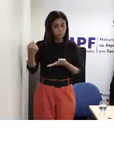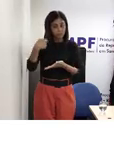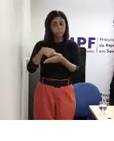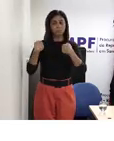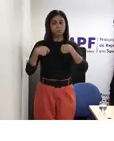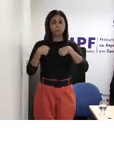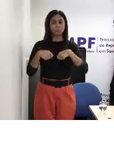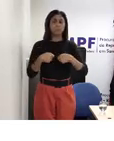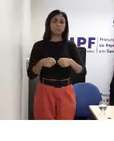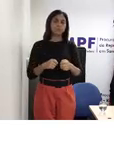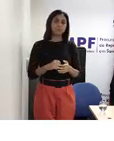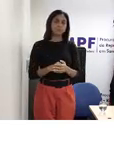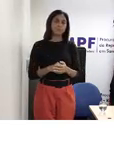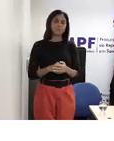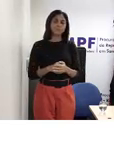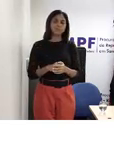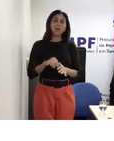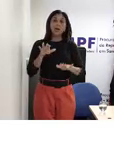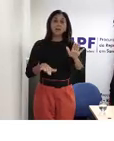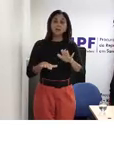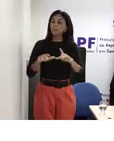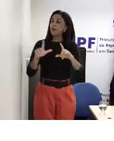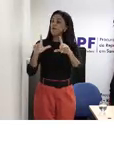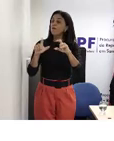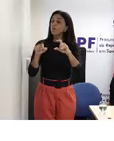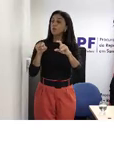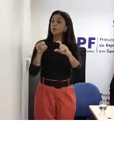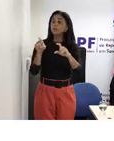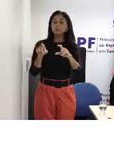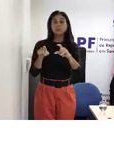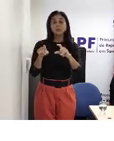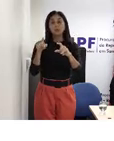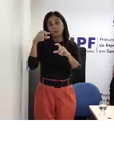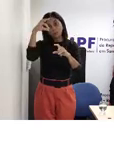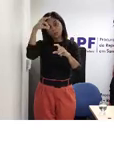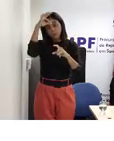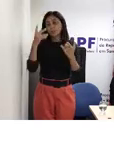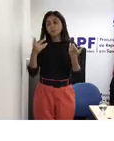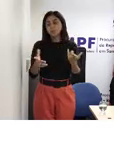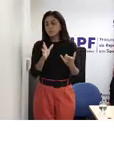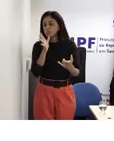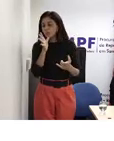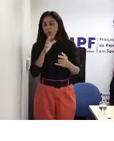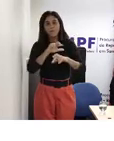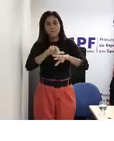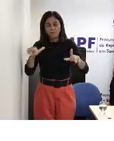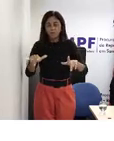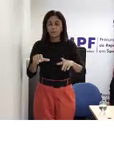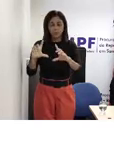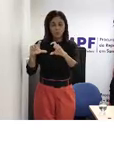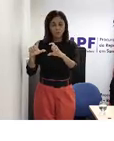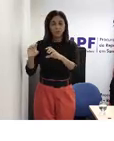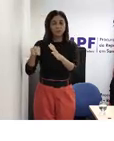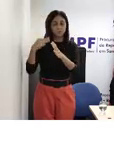exigindo atos libidinosos da vítima até mesmo com participação de terceiros para saer para se